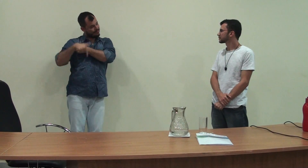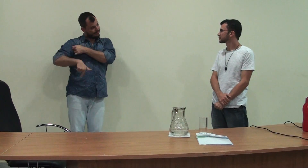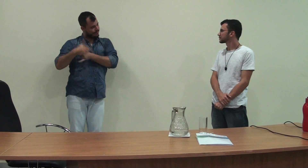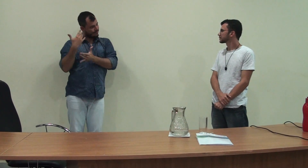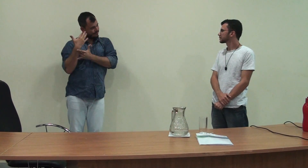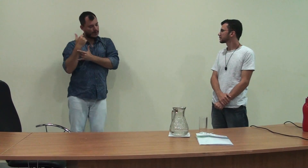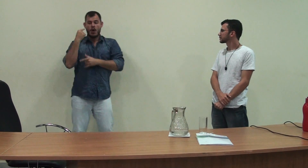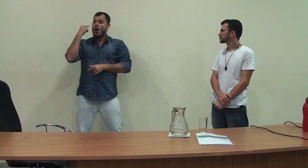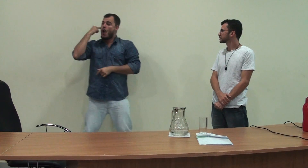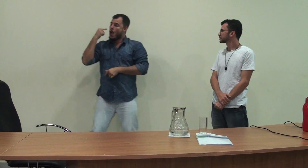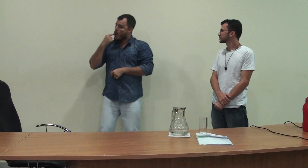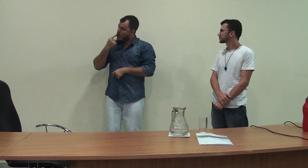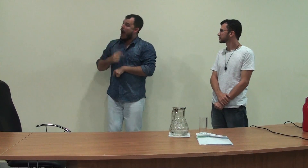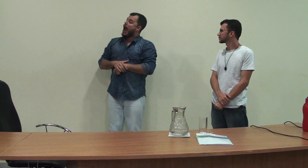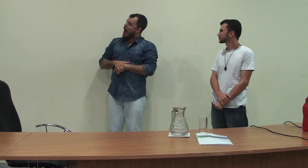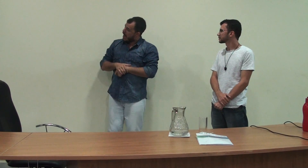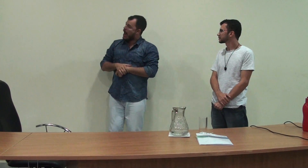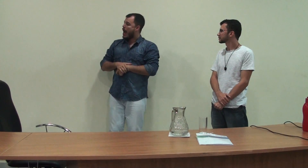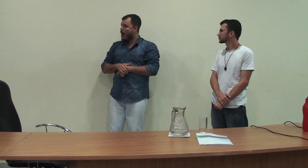ela.